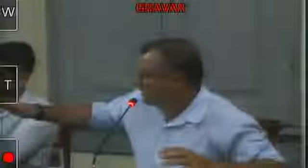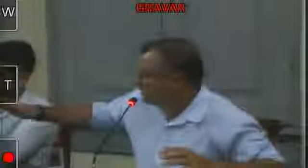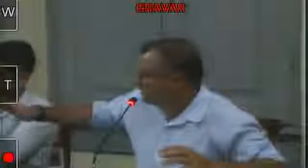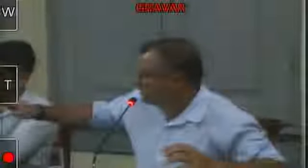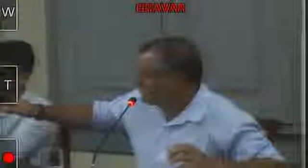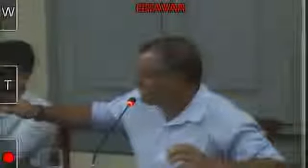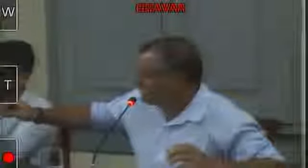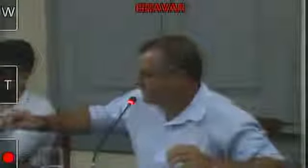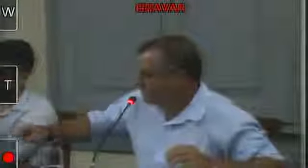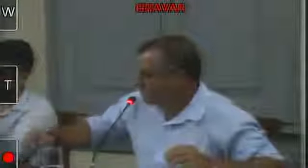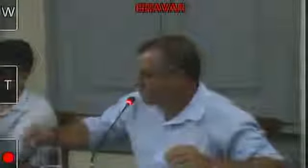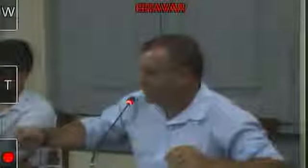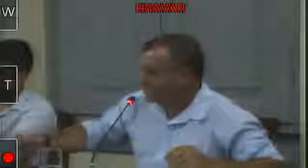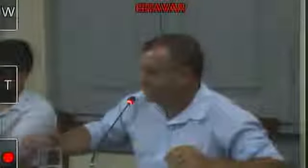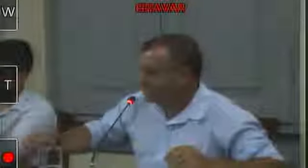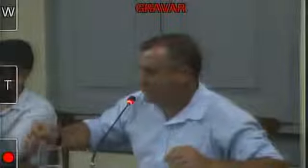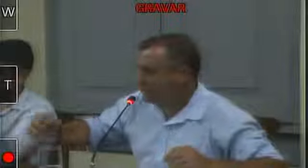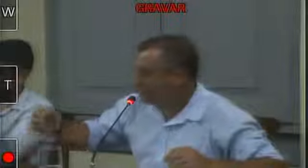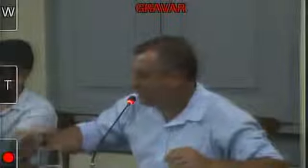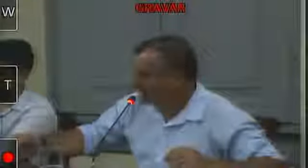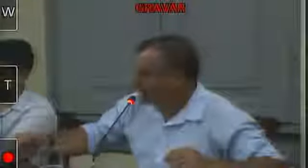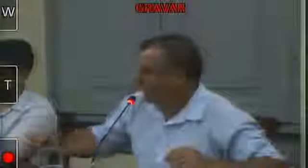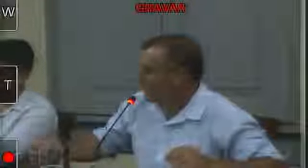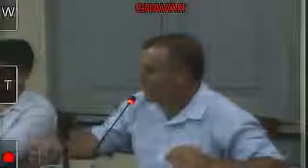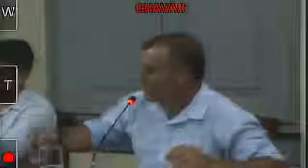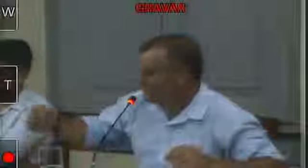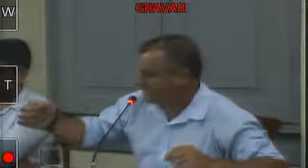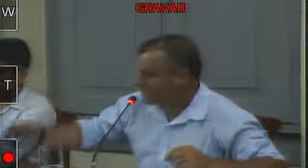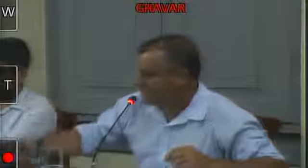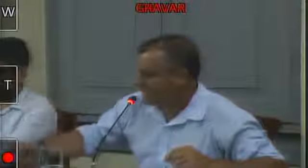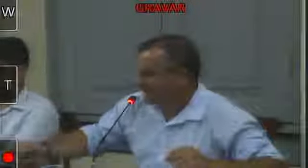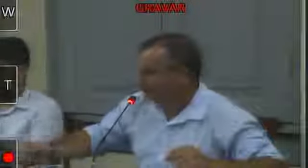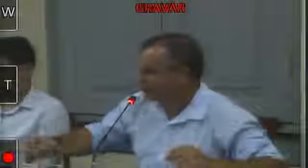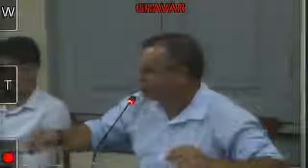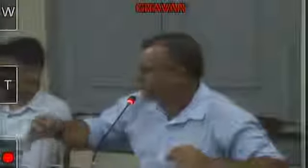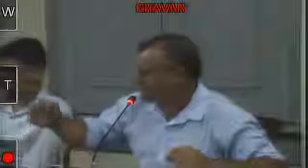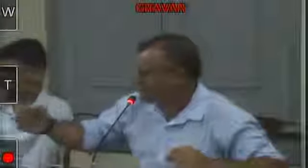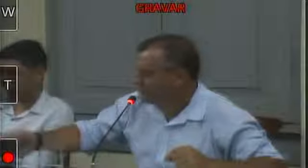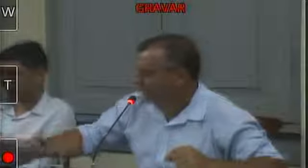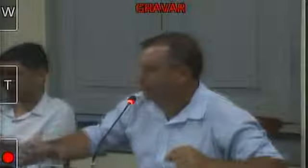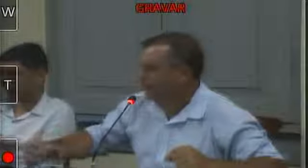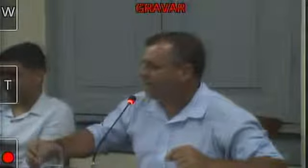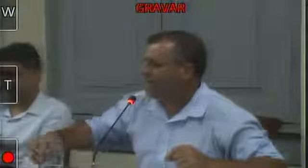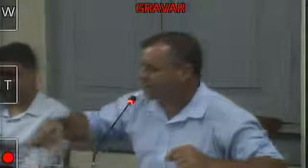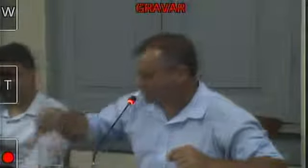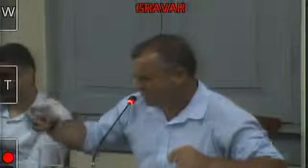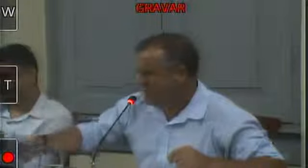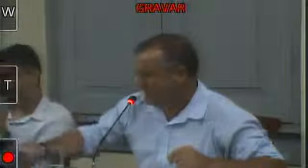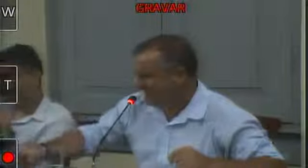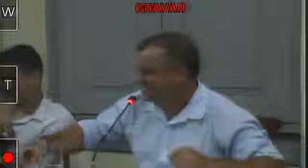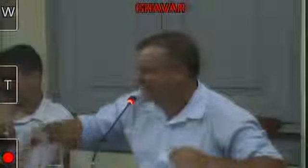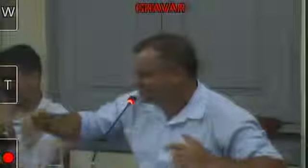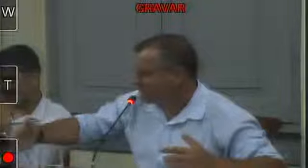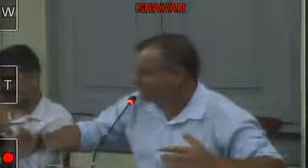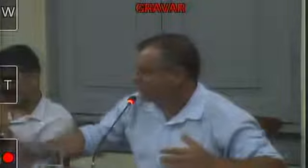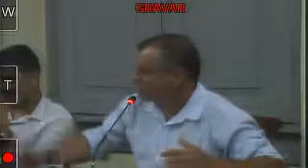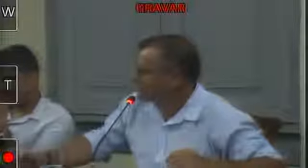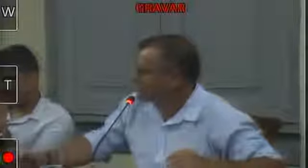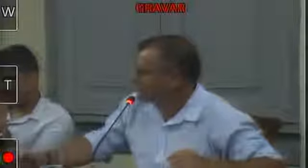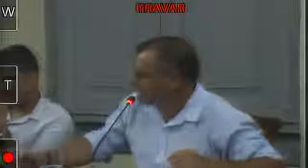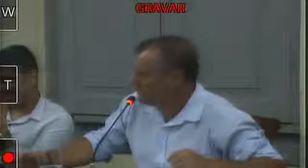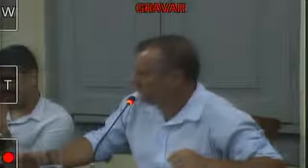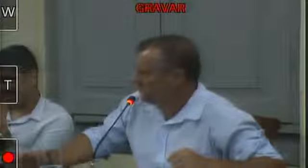precisa. O povo de Santa Isabel é muito educado, nós passamos o carnaval, não tivemos nenhum problema, lá tinha garrafa, tinha as